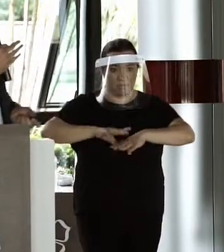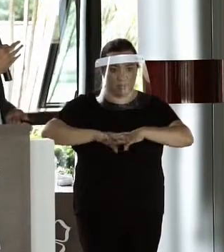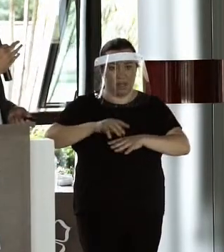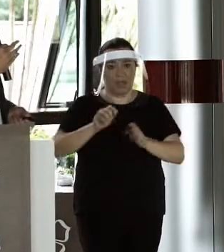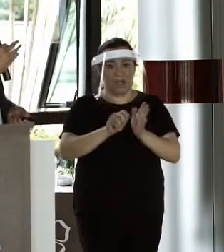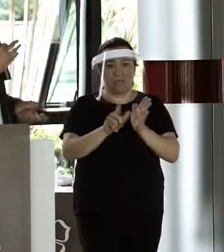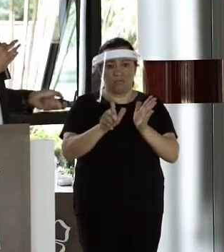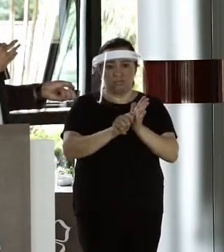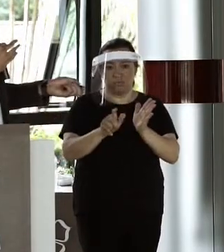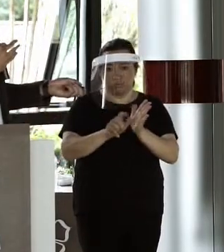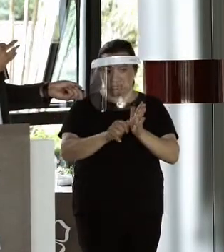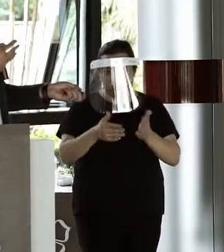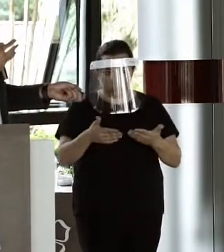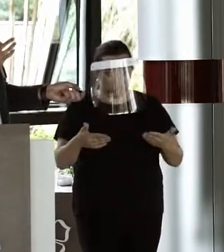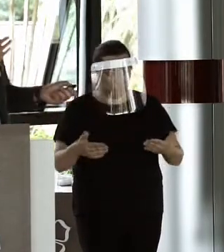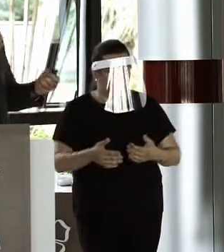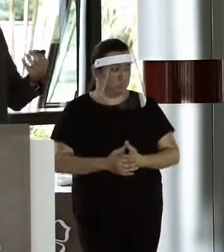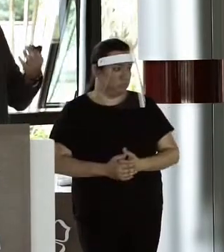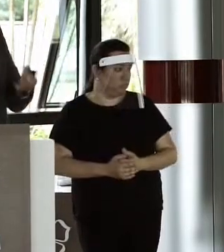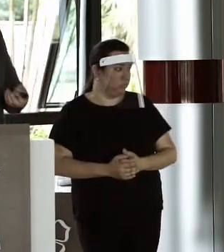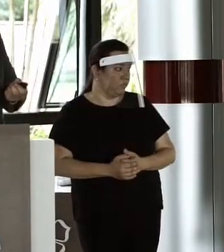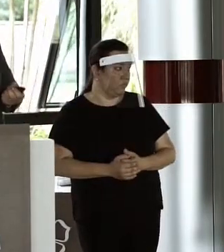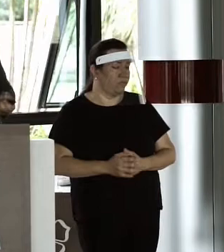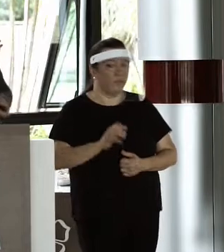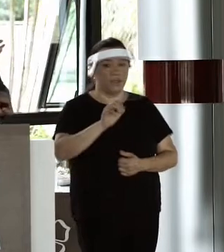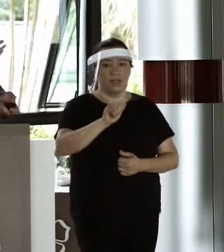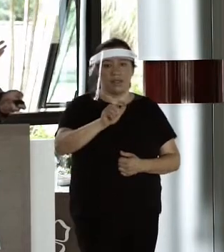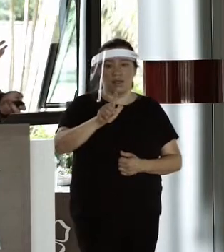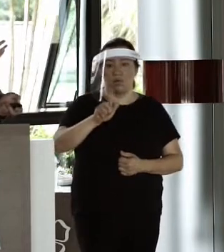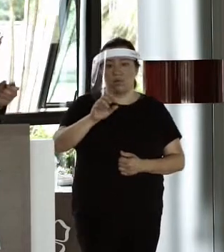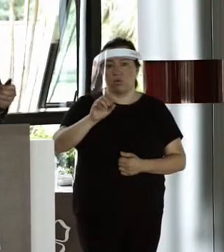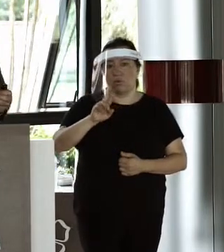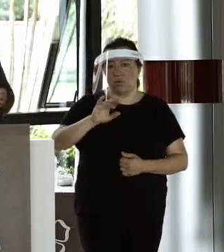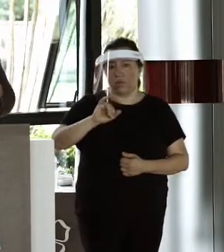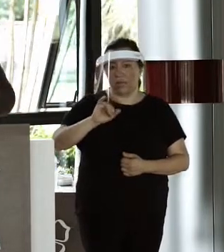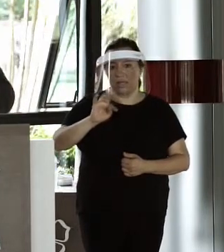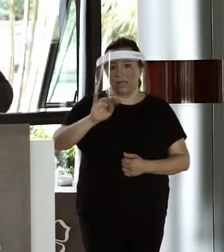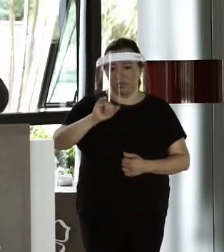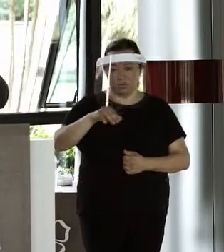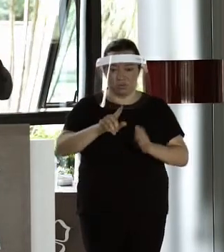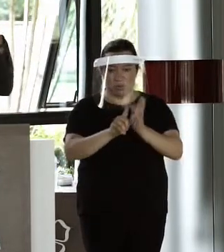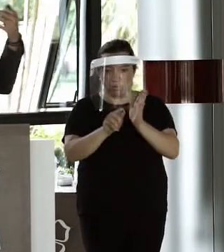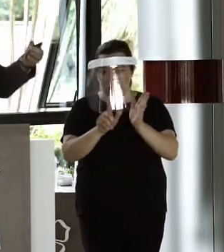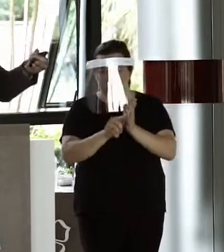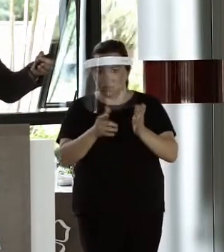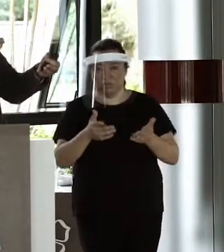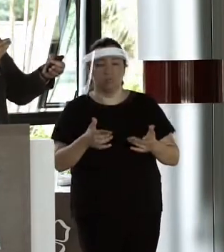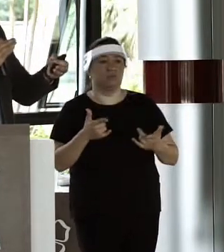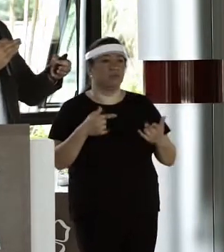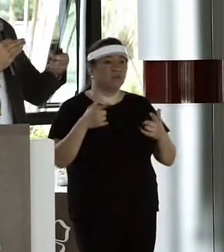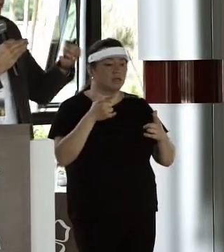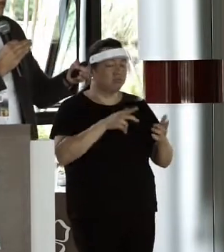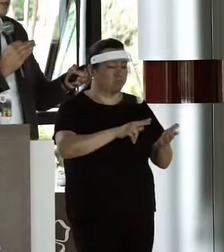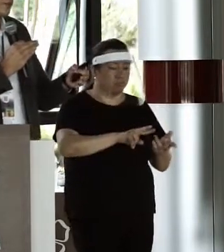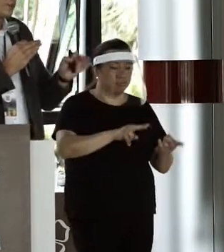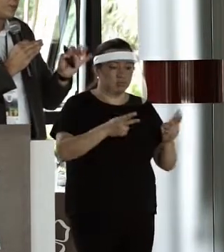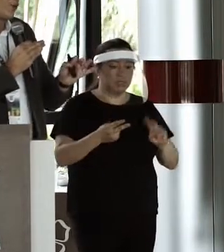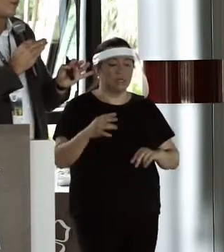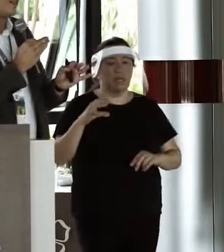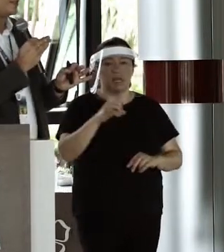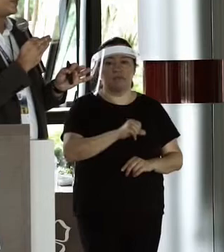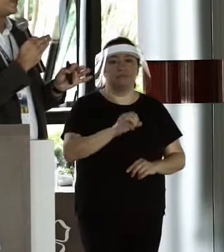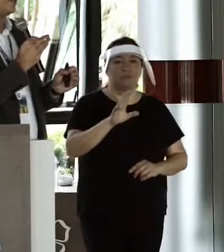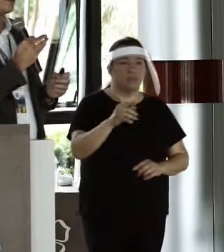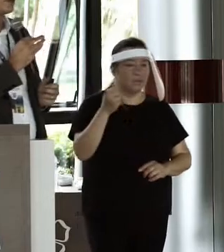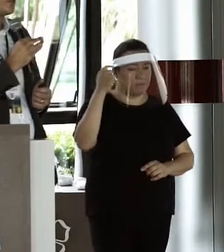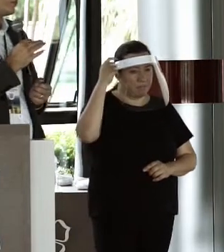equipamento. E o que ela apresenta? Uma imagem térmica em tempo real. Porém, vamos entrar aqui agora em alguns assuntos um pouco